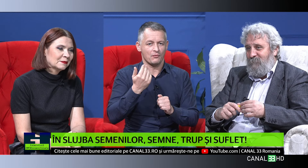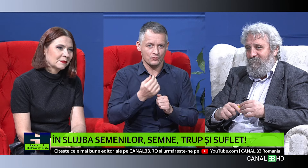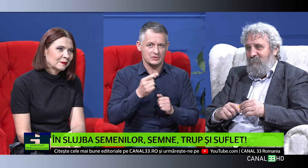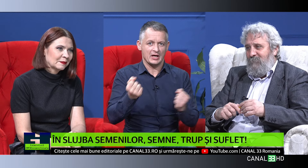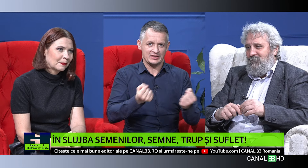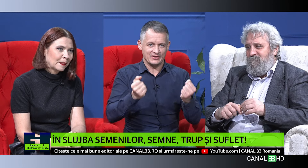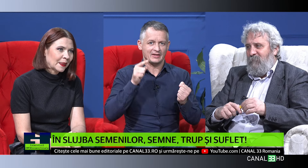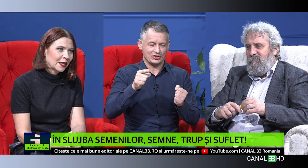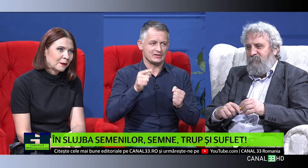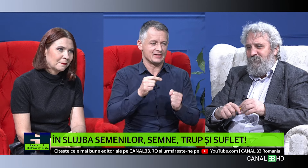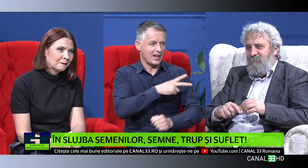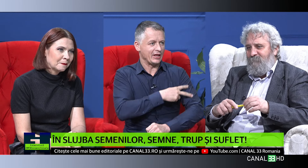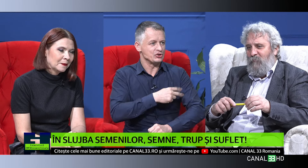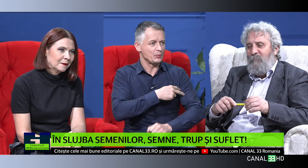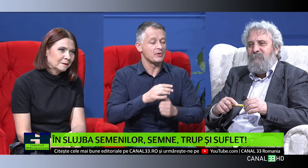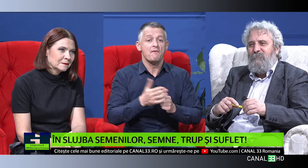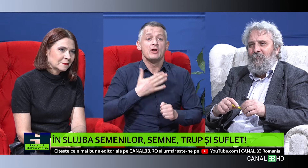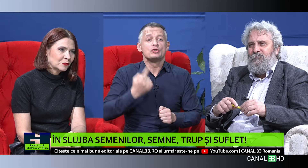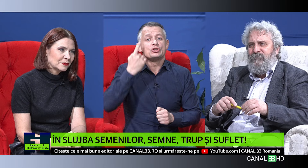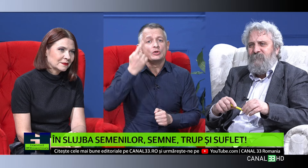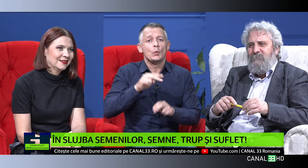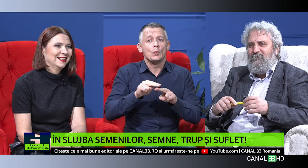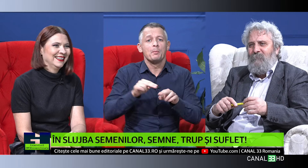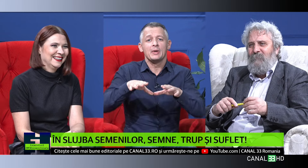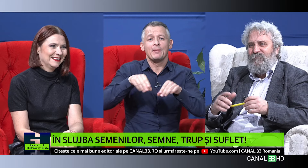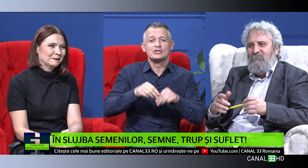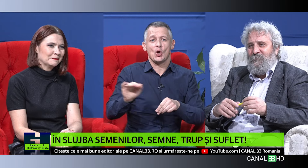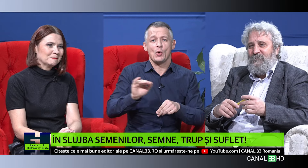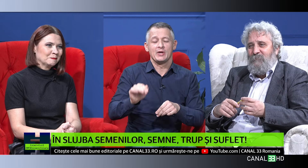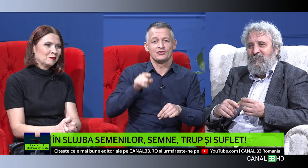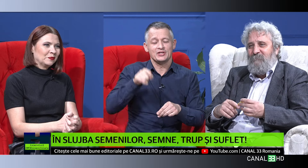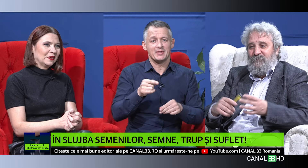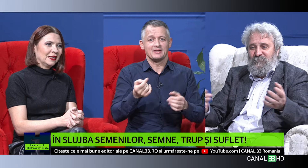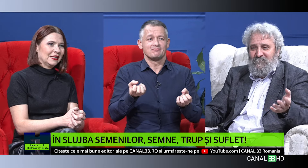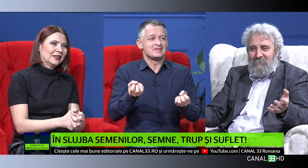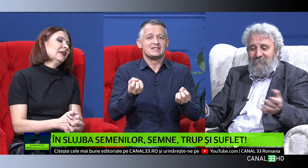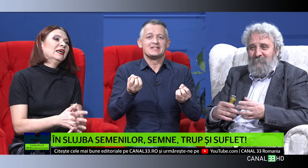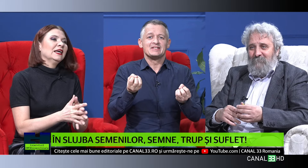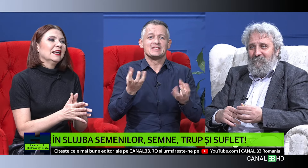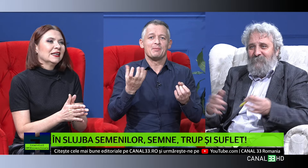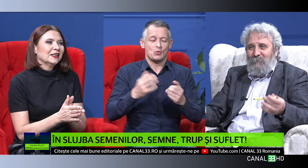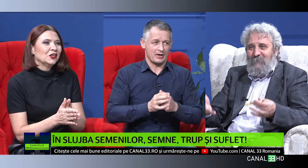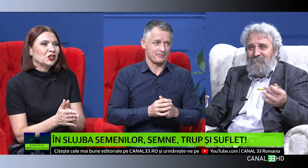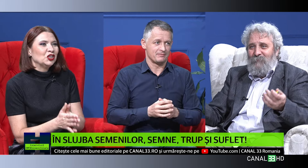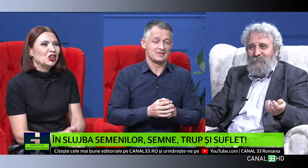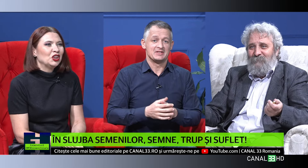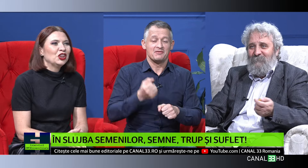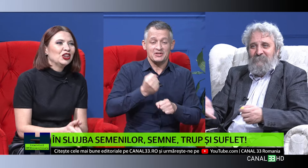liceu. Vreau să știu cum primesc copiii o asemenea sărbătoare. Făceți-ne martor la așa ceva,